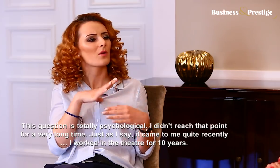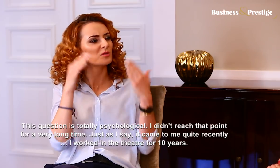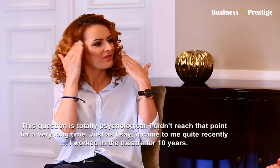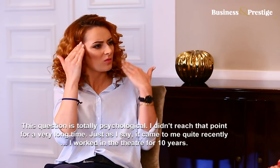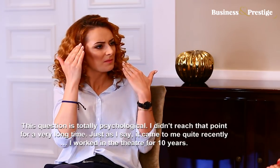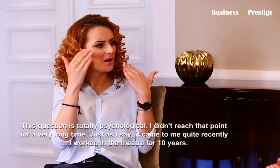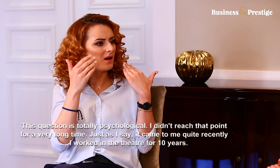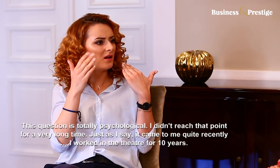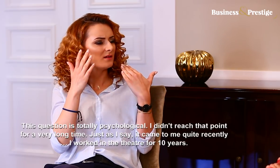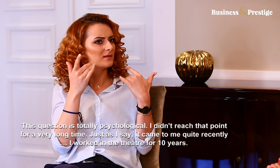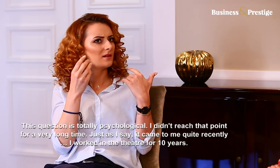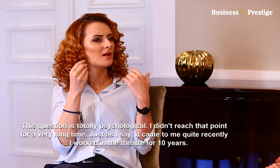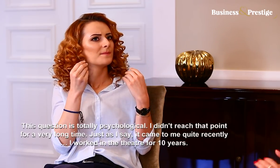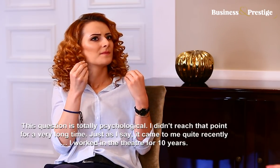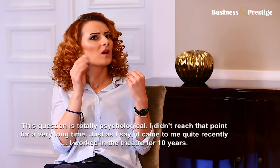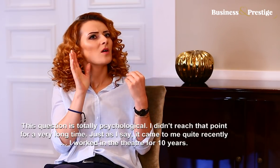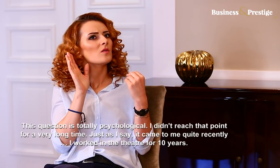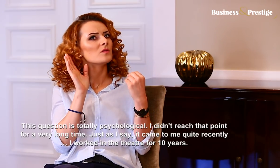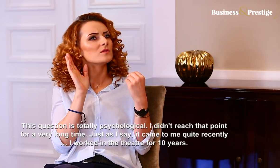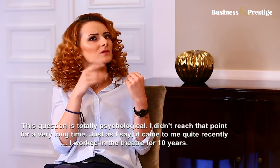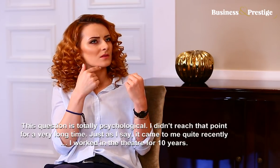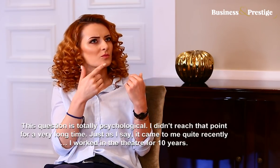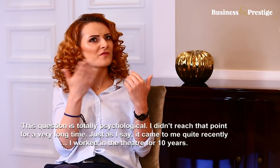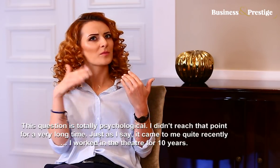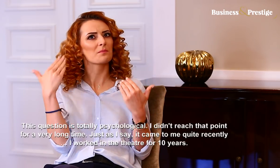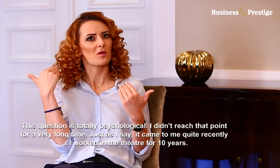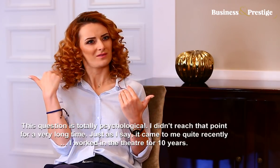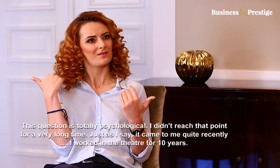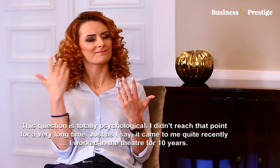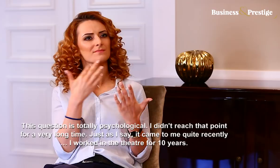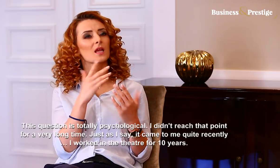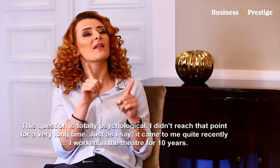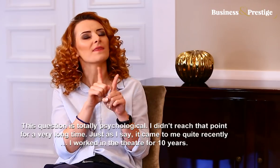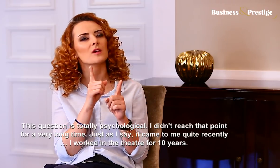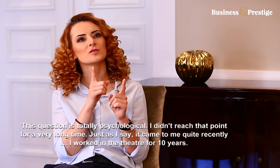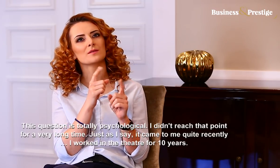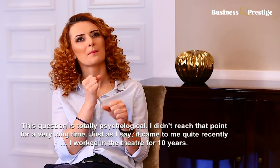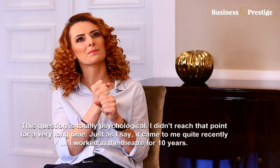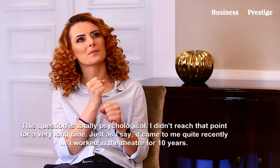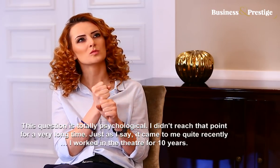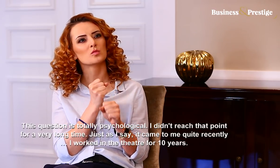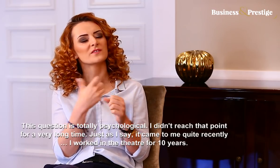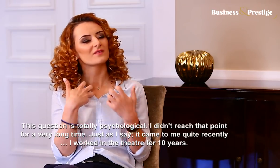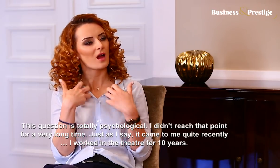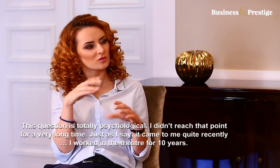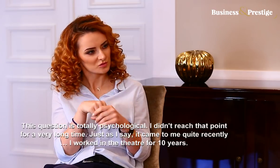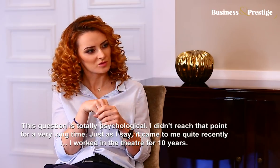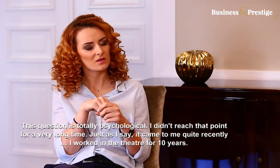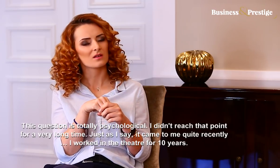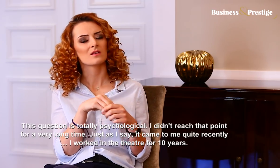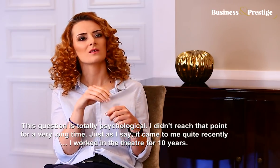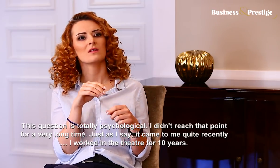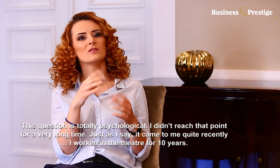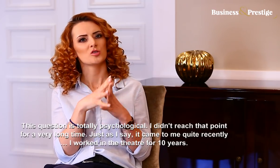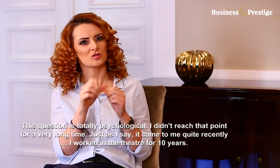Od początku jakby nie byłam świadoma w pełni. Mhm. Tak jak mówię, dopiero jakiś czas temu też